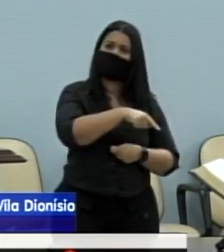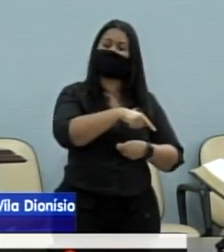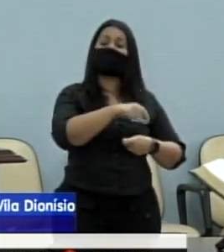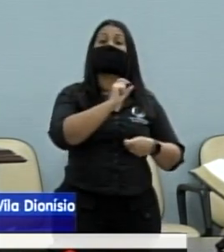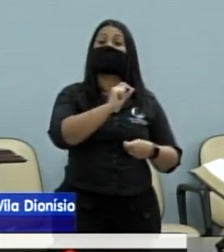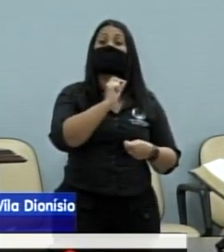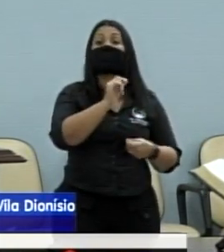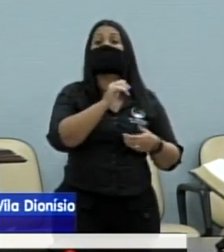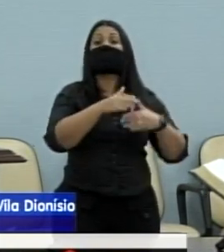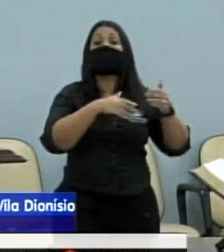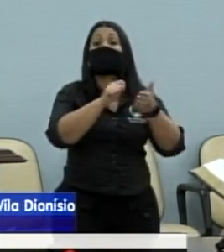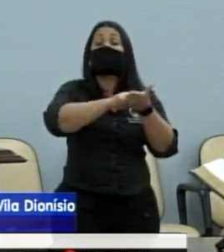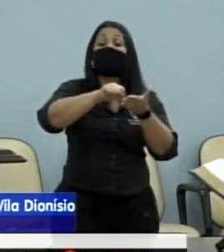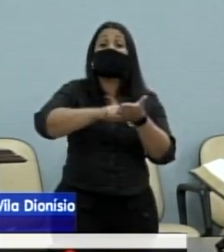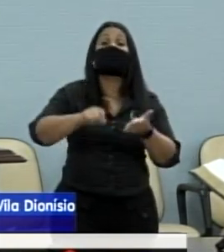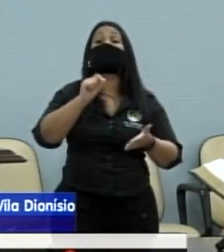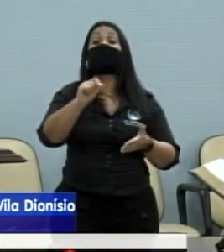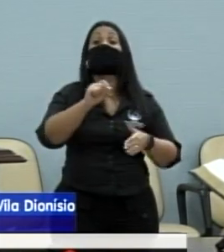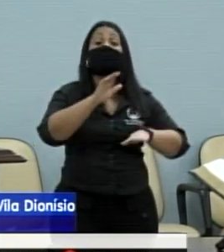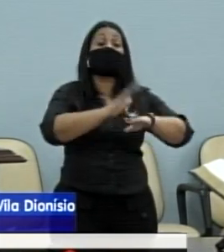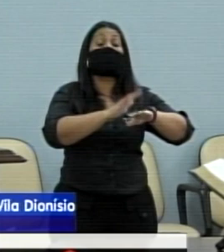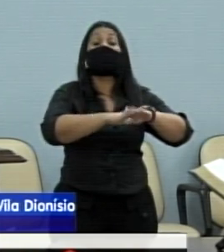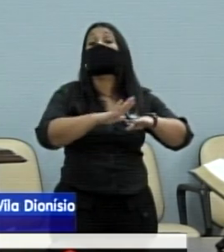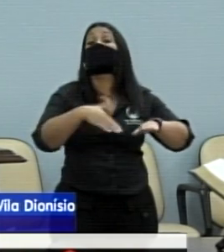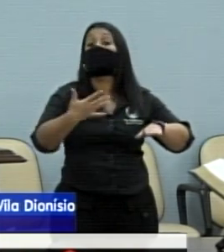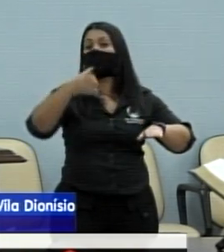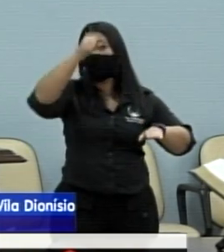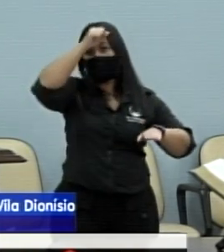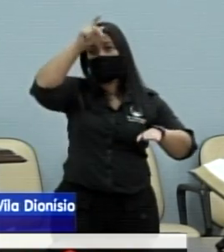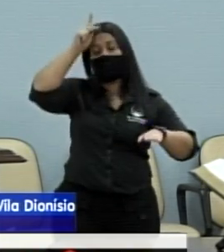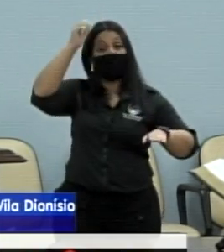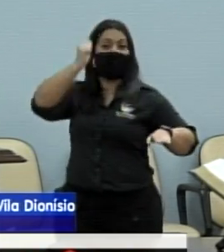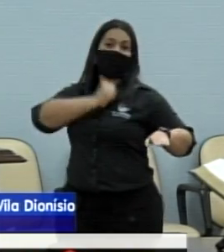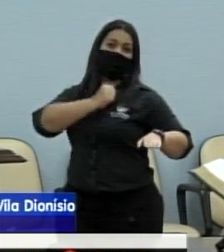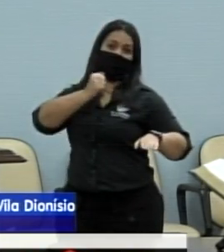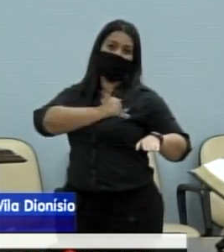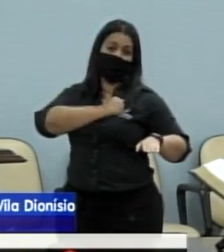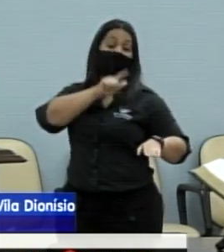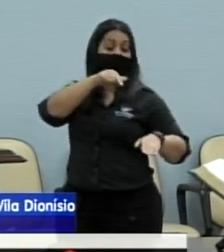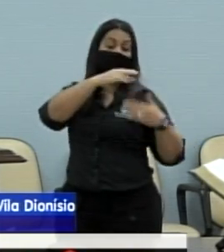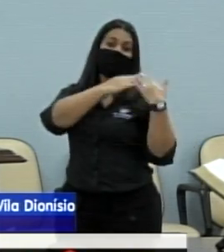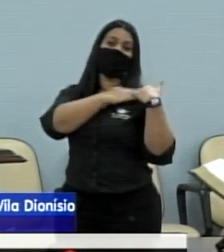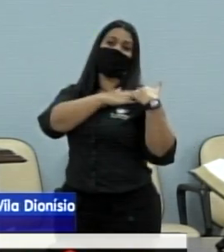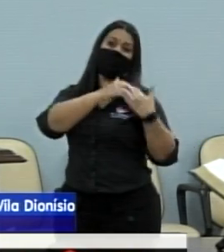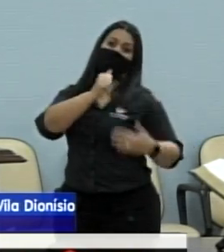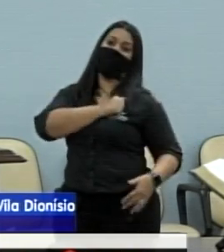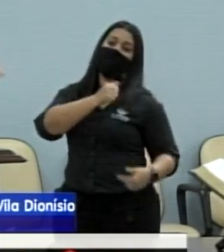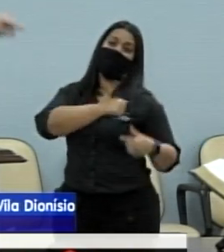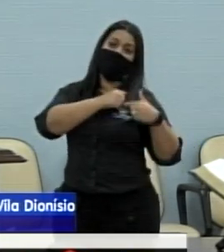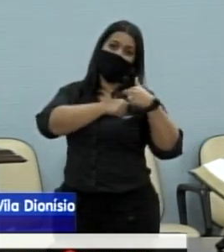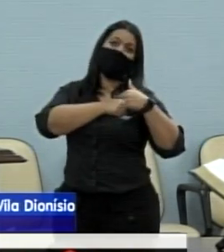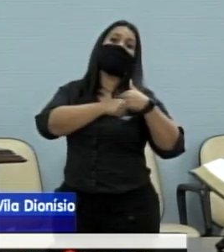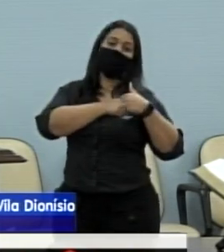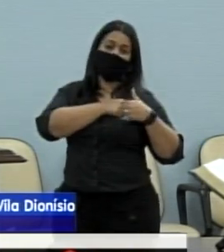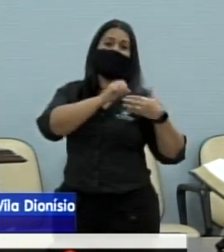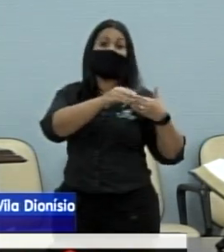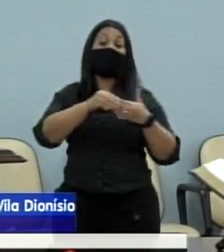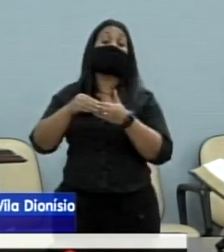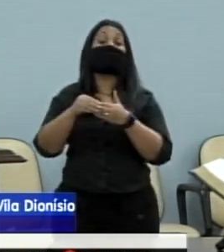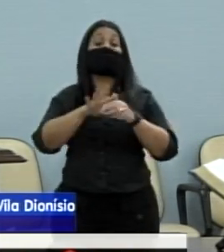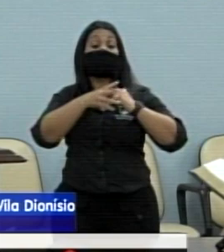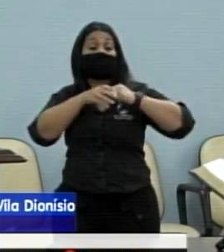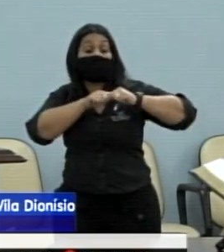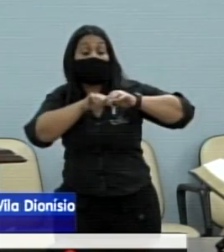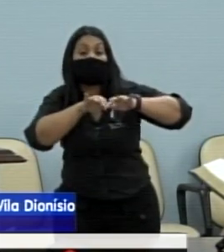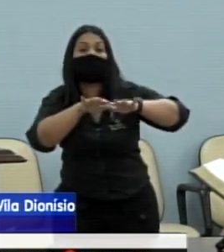assina qualquer coisa do que o comitê faz chama-se Edinho Araújo. É ele o responsável por isso. É ele o responsável por conduzir essa pandemia